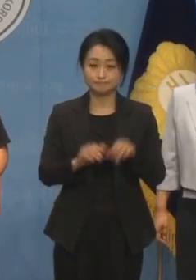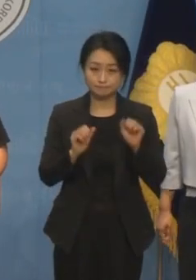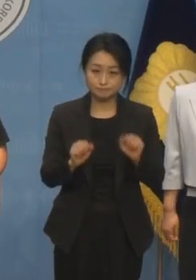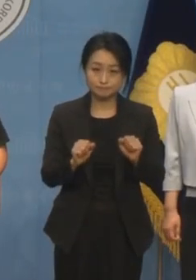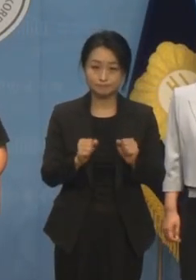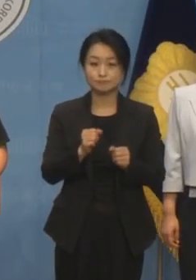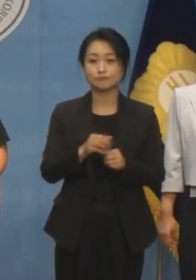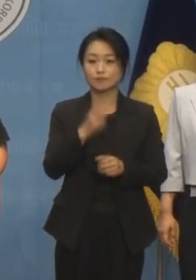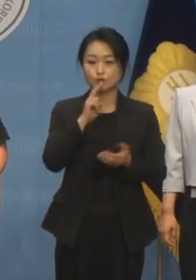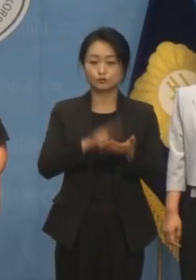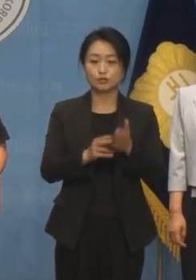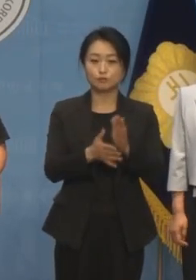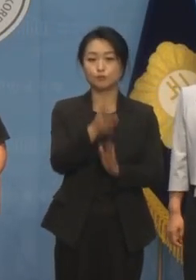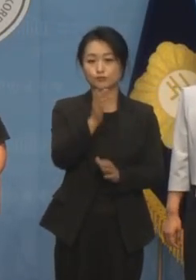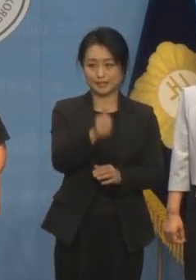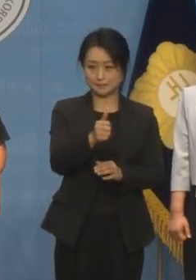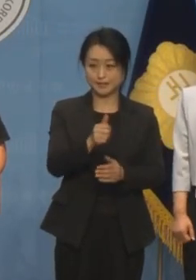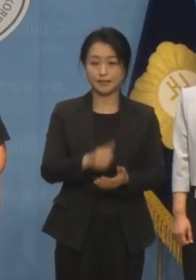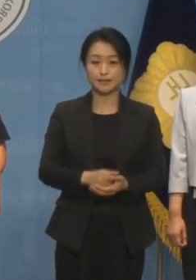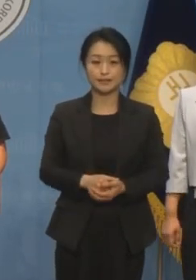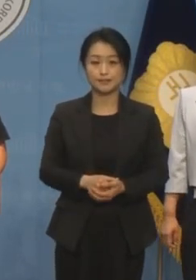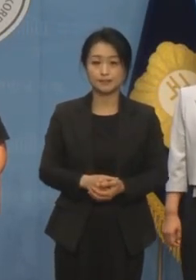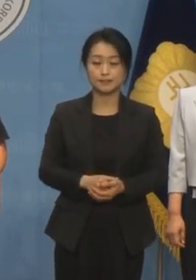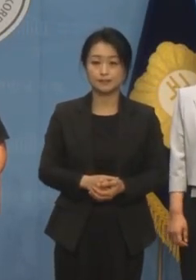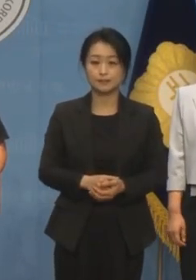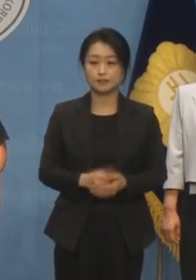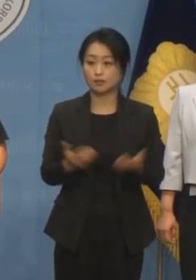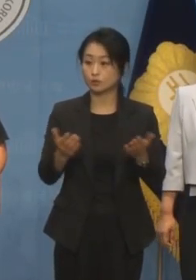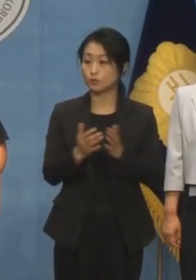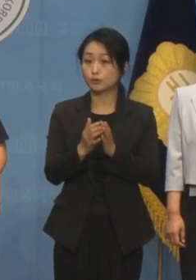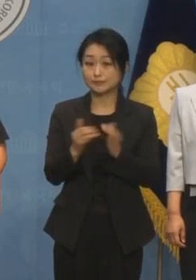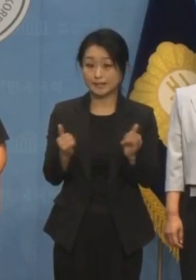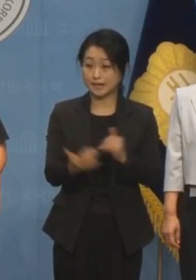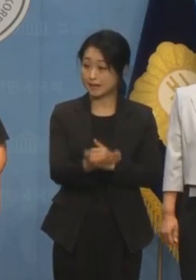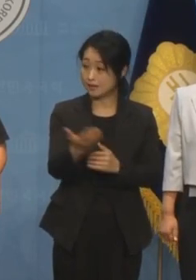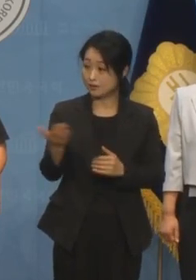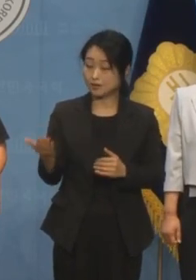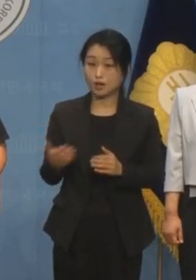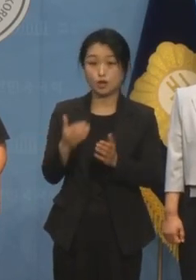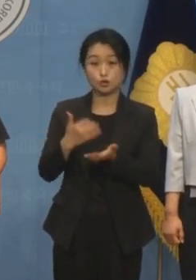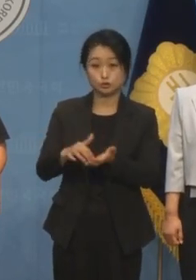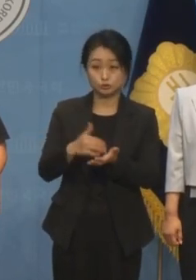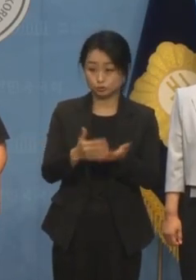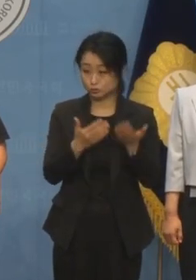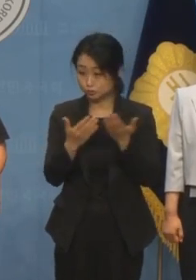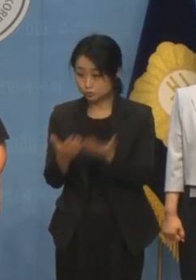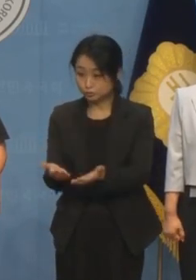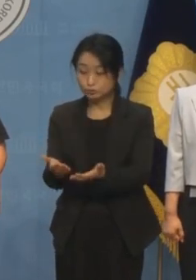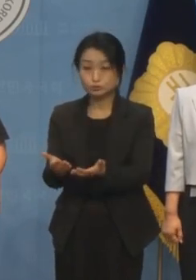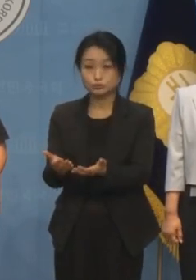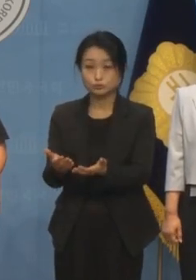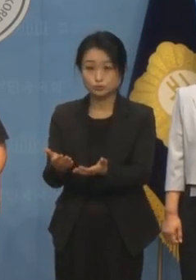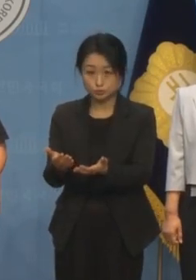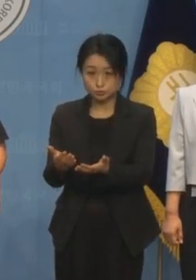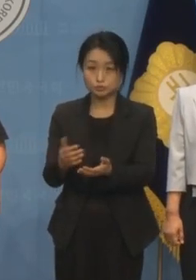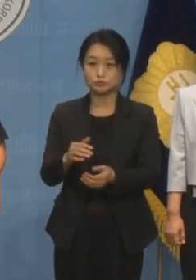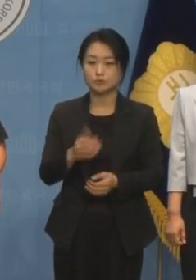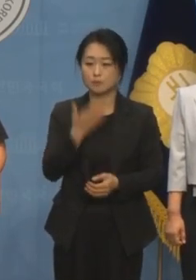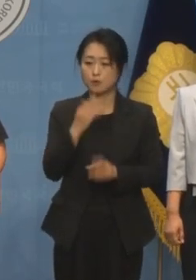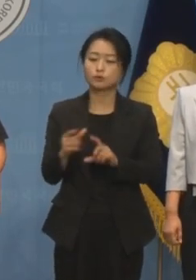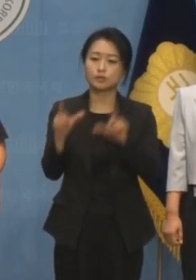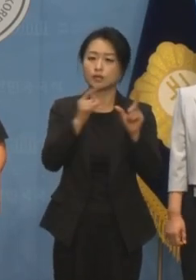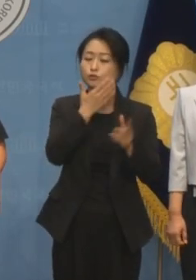안녕하십니까. 우체국 본부장 이승원입니다. 우리 노동자들에겐 물량은 곧 임금이며 가족의 생계 그